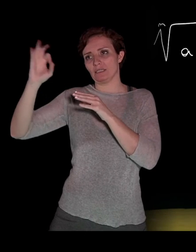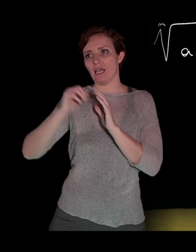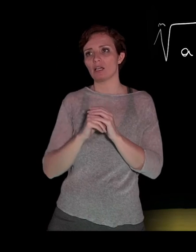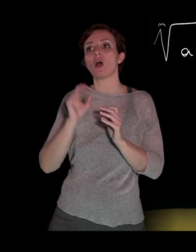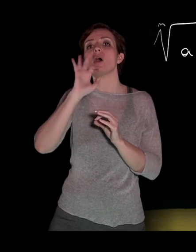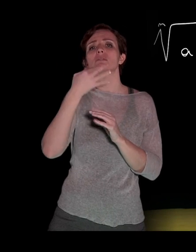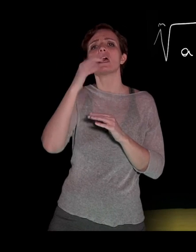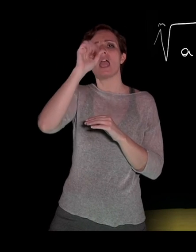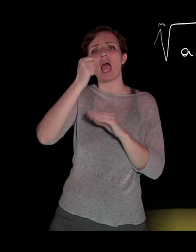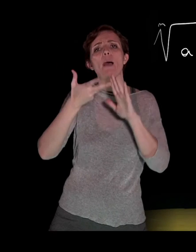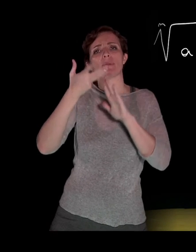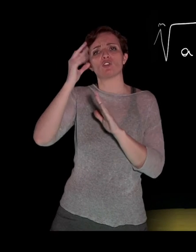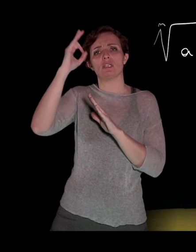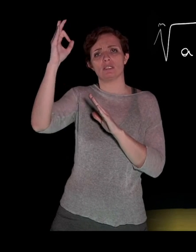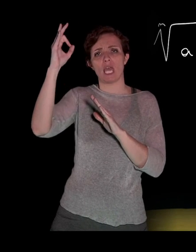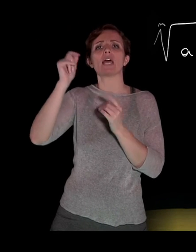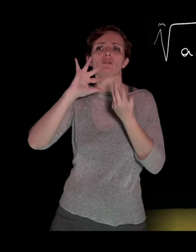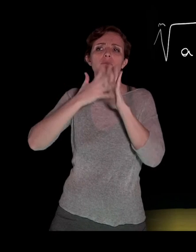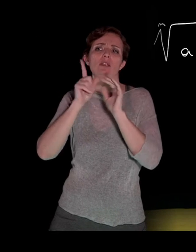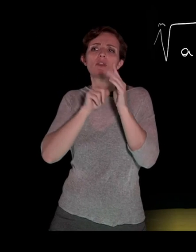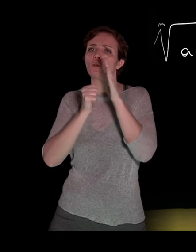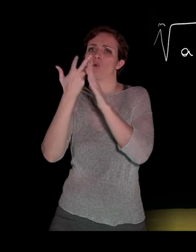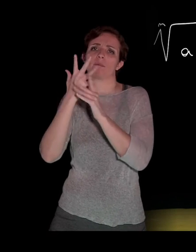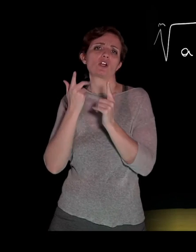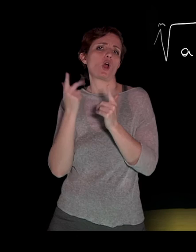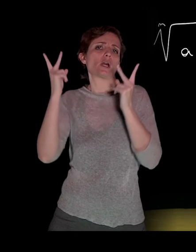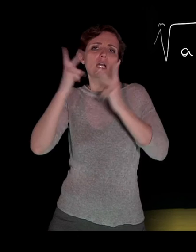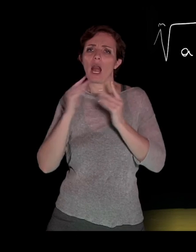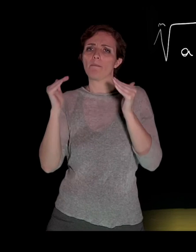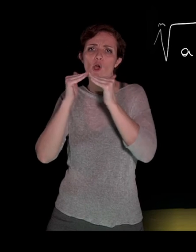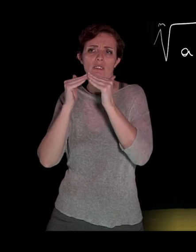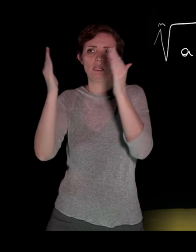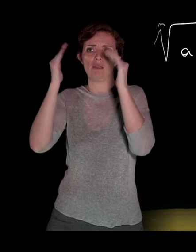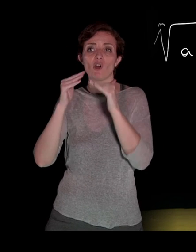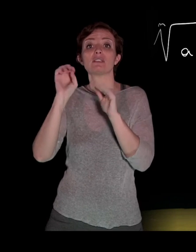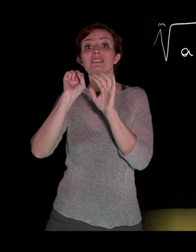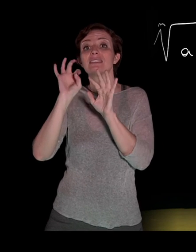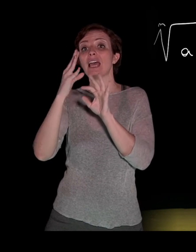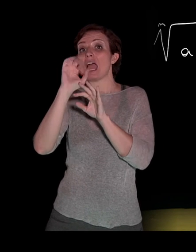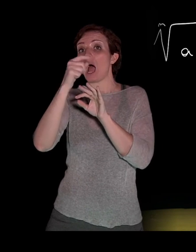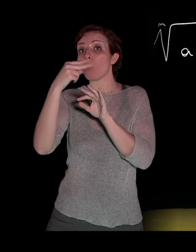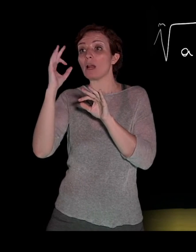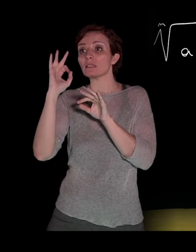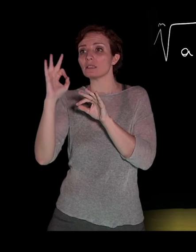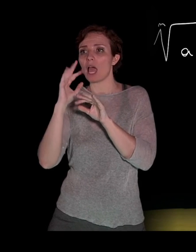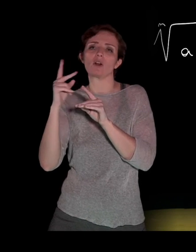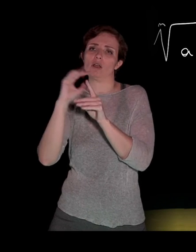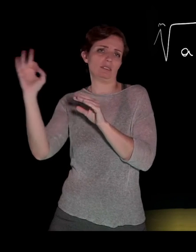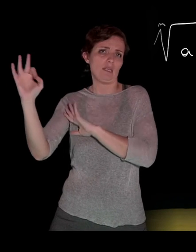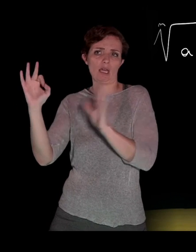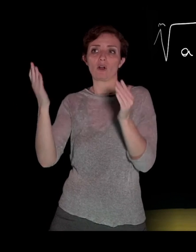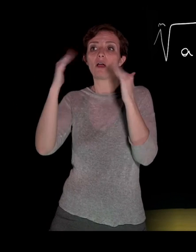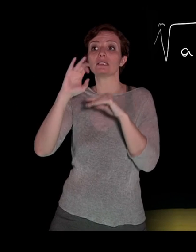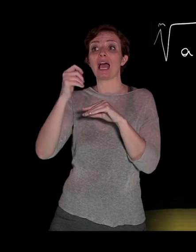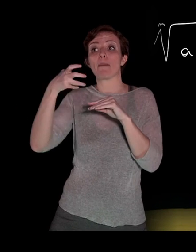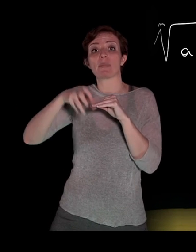il numero che viene fuori dal radicale è sicuramente reale positivo sea è uguale a zero è pari a zero il radicale evidentemente se ha invece